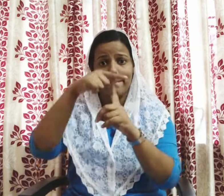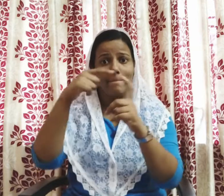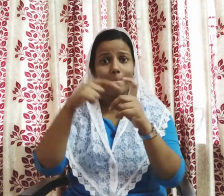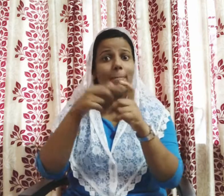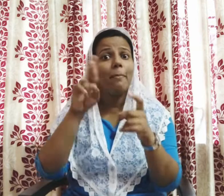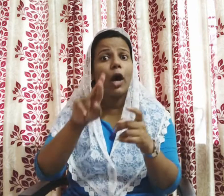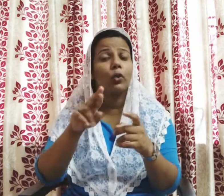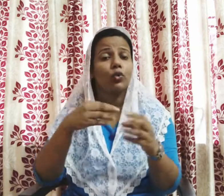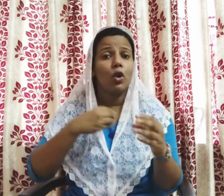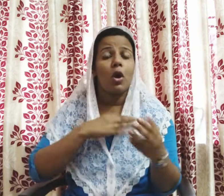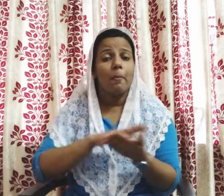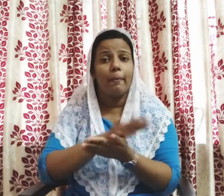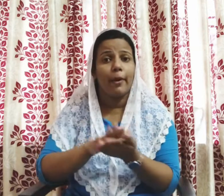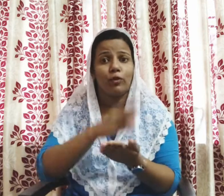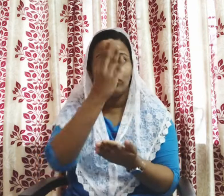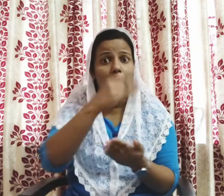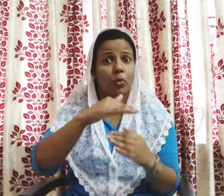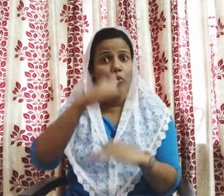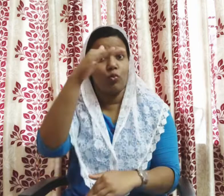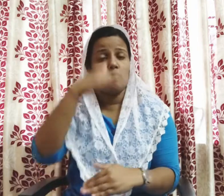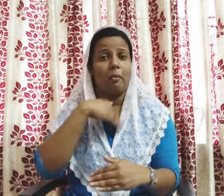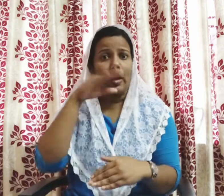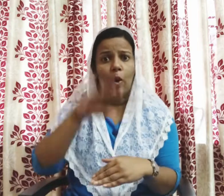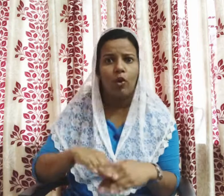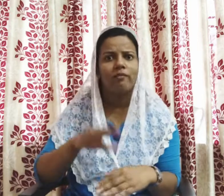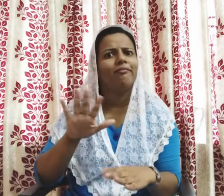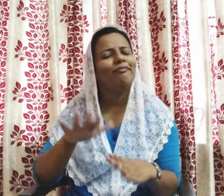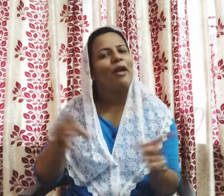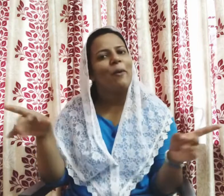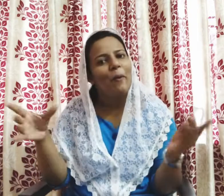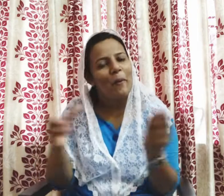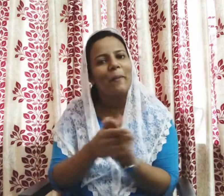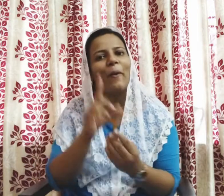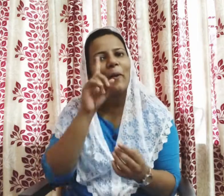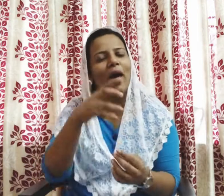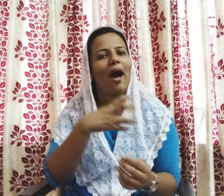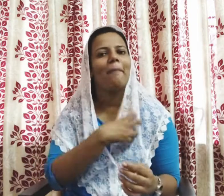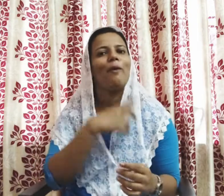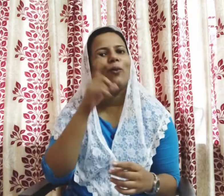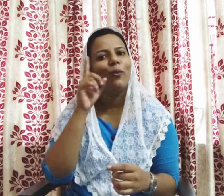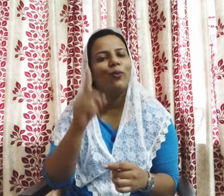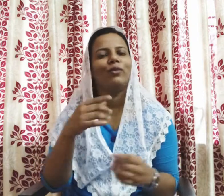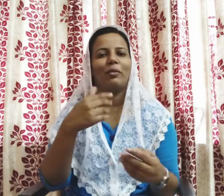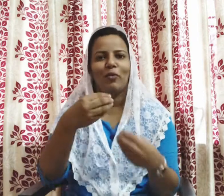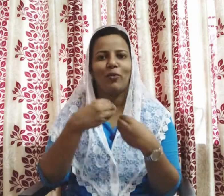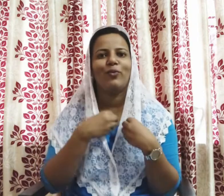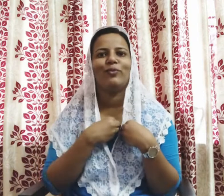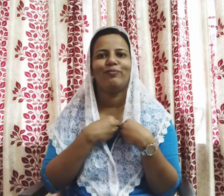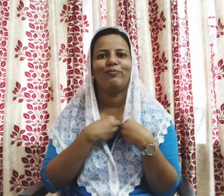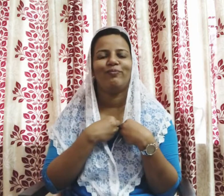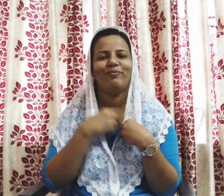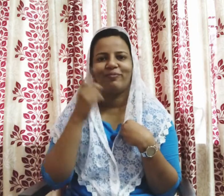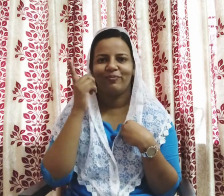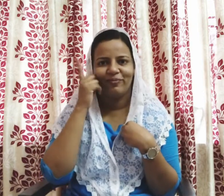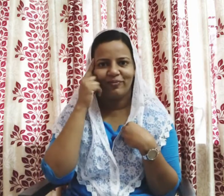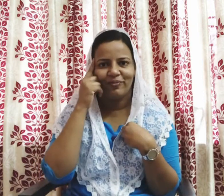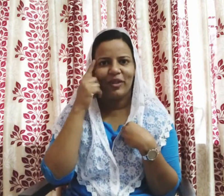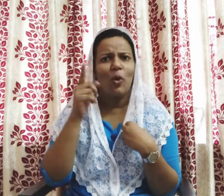വന്നതോ യോഹന്നാൻ്റെ ഉള്ളിൽ വന്നതോ ഗ്രേഡ് കൂടിയതല്ല. ആത്മാവ് ഒരുവനാണ്. അവൻ ആ കാര്യസ്ഥൻ എന്ന പദമാവ് ഉപയോഗിച്ചു,